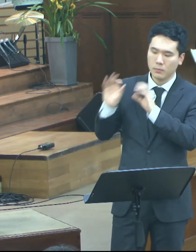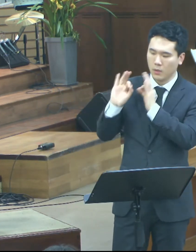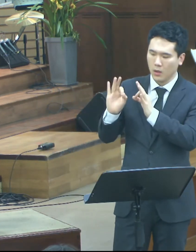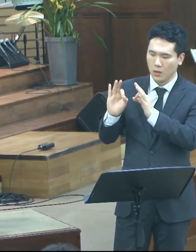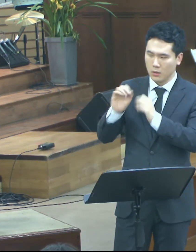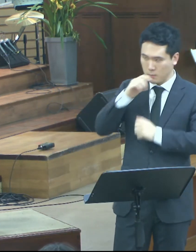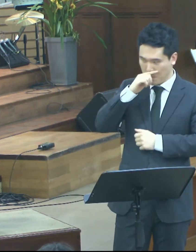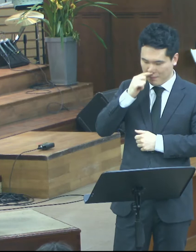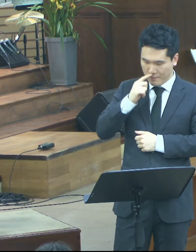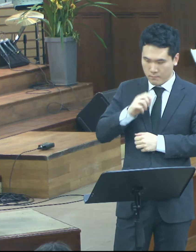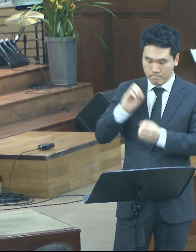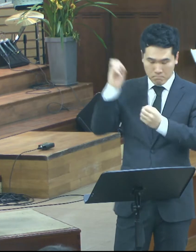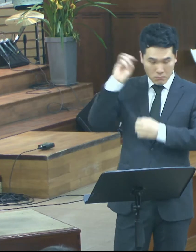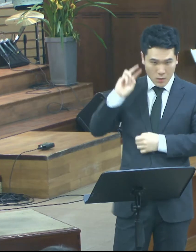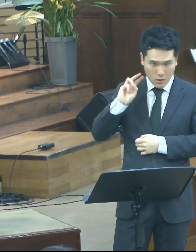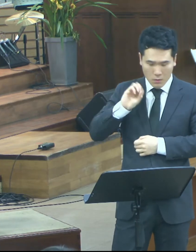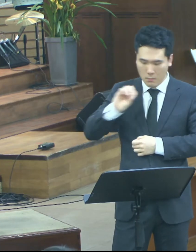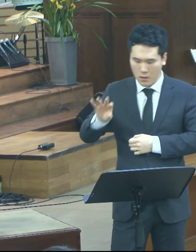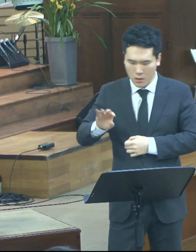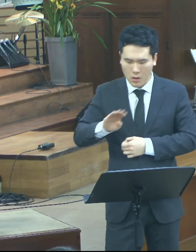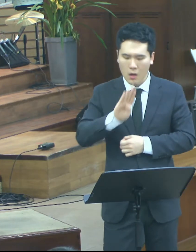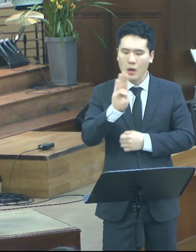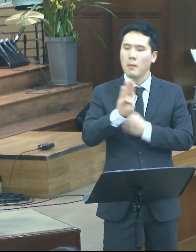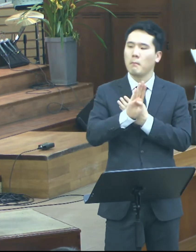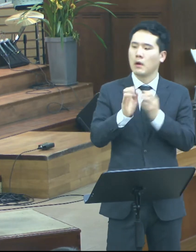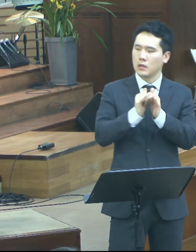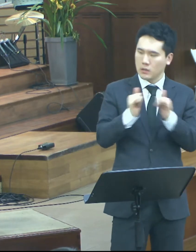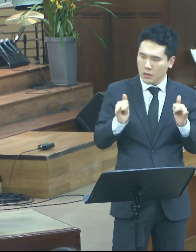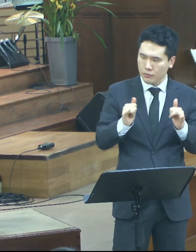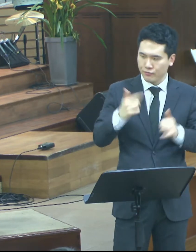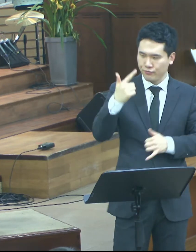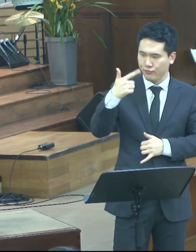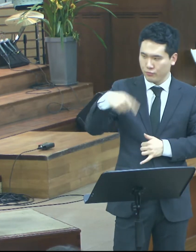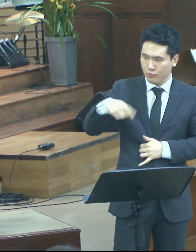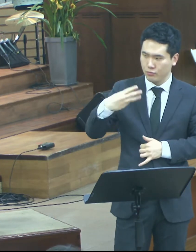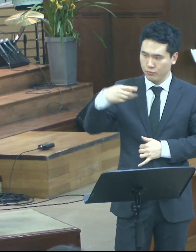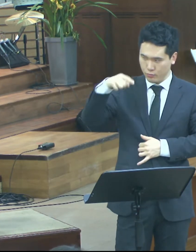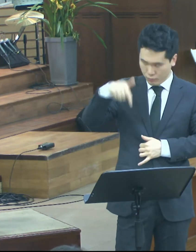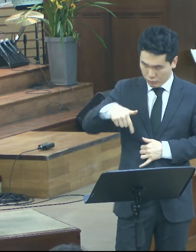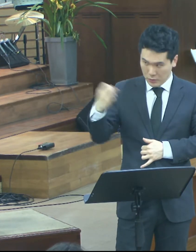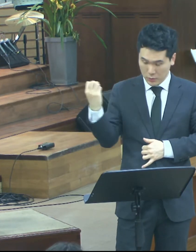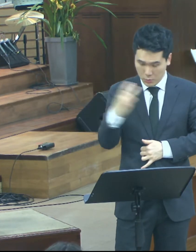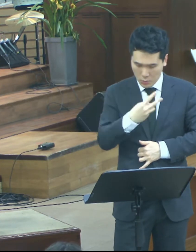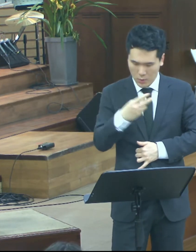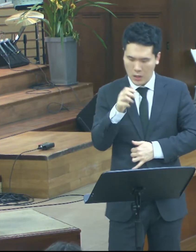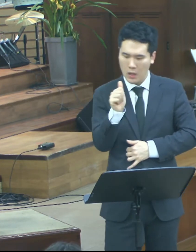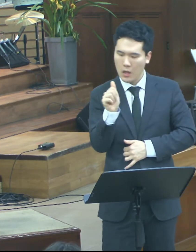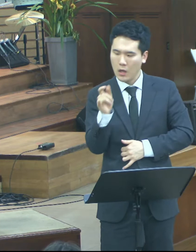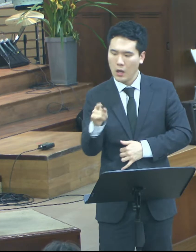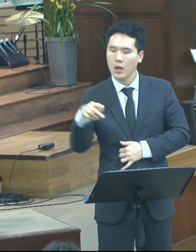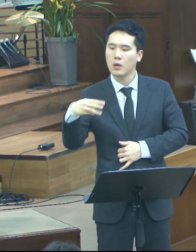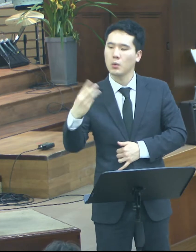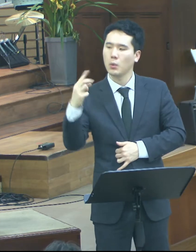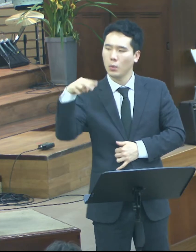헤롯의 누룩을 주의하라. 한번 같이 읽을까요? 시작. 바리새인들의 누룩과 헤롯의 누룩을